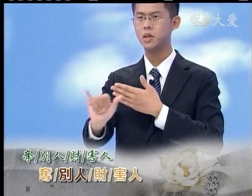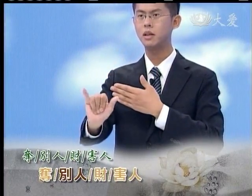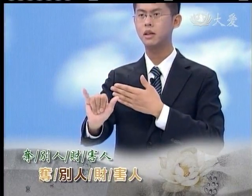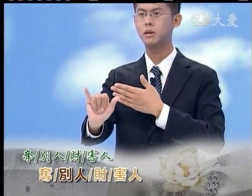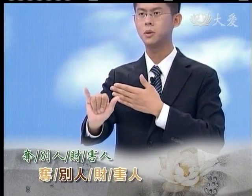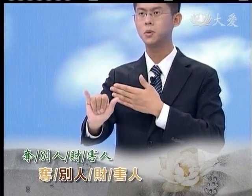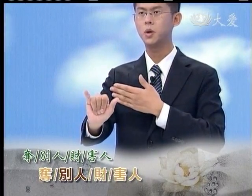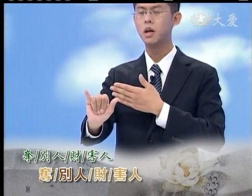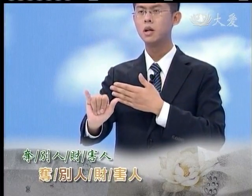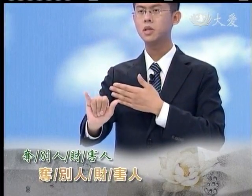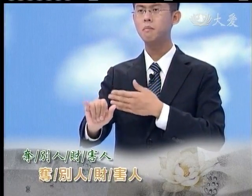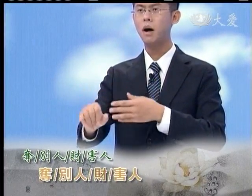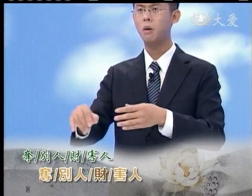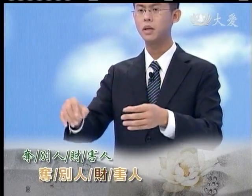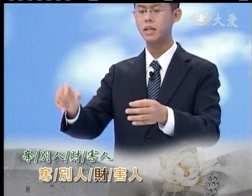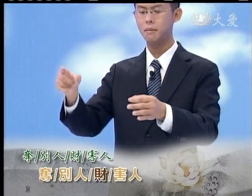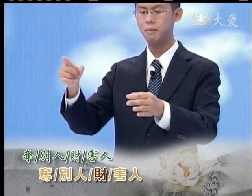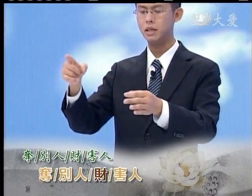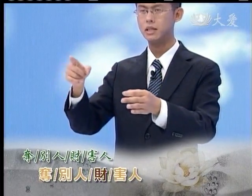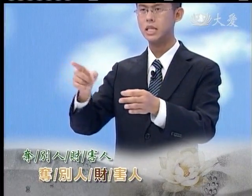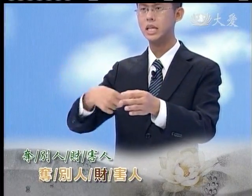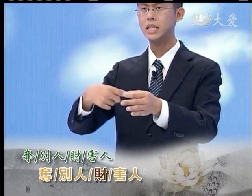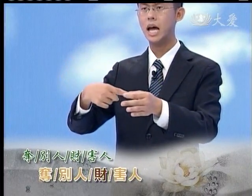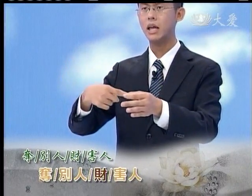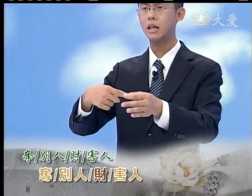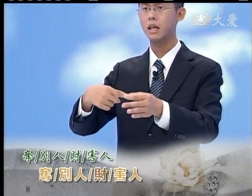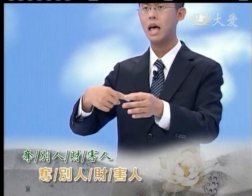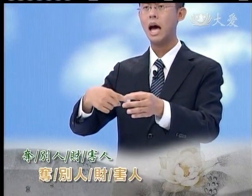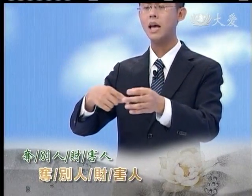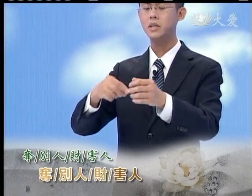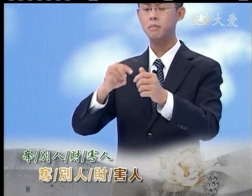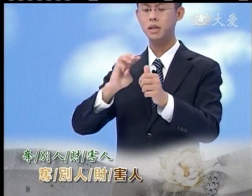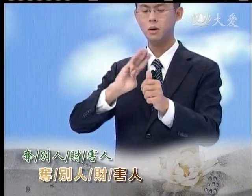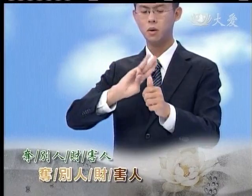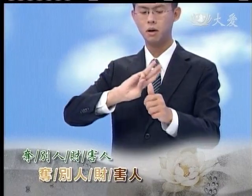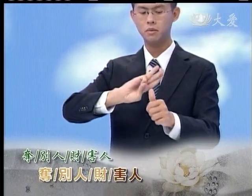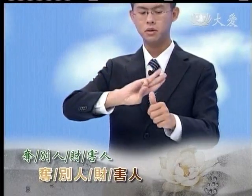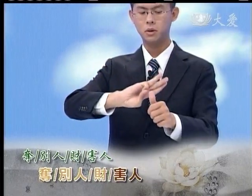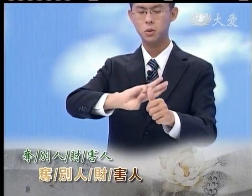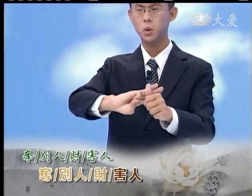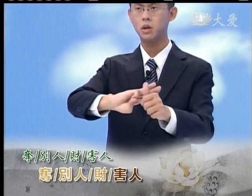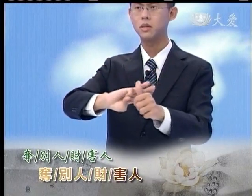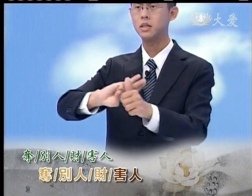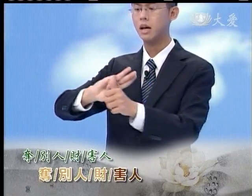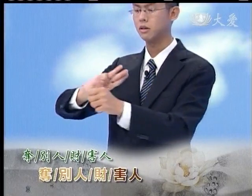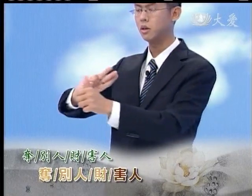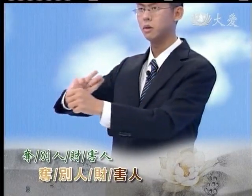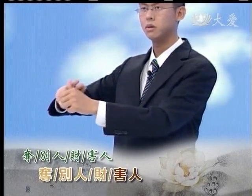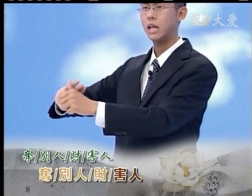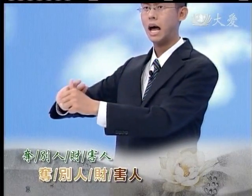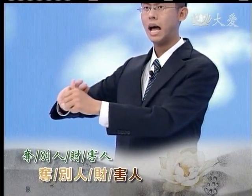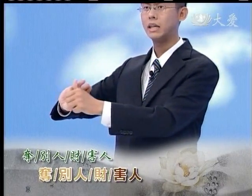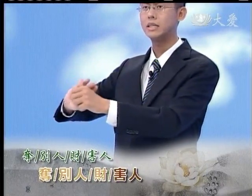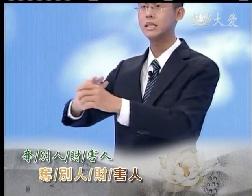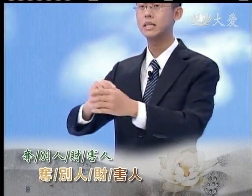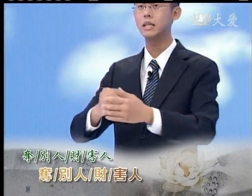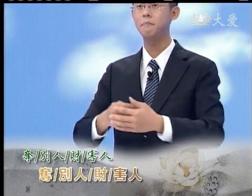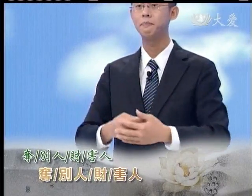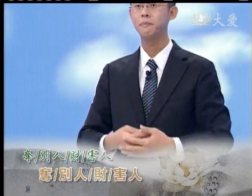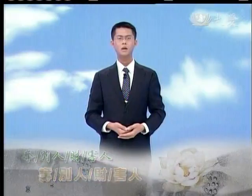人的动作。珍宝我们一样比钱财。害人命的话，我们由左向右打害的字形。